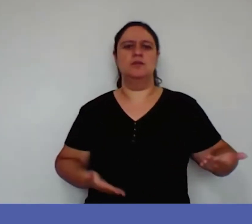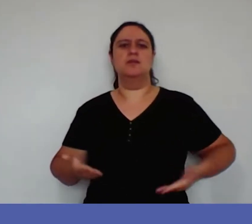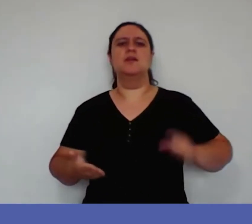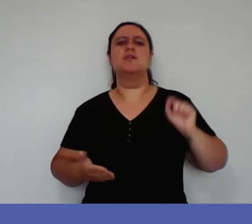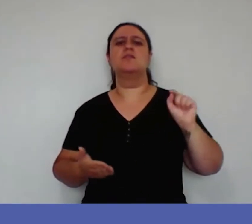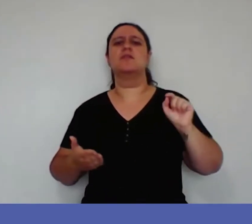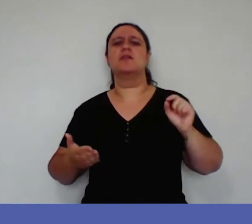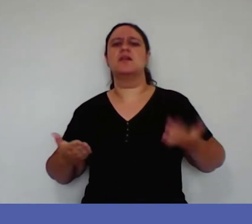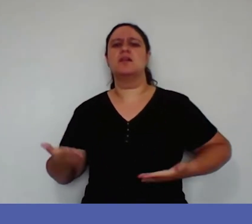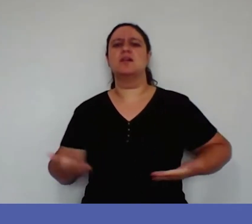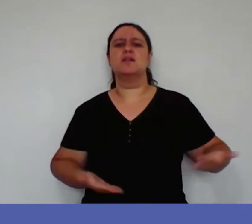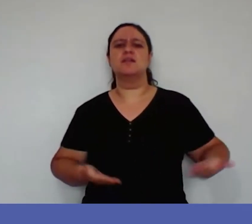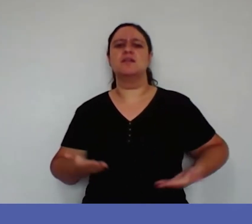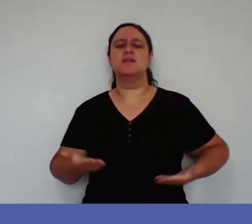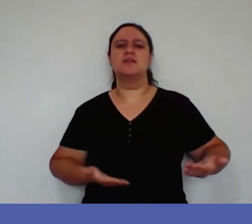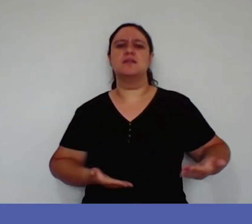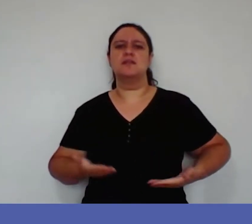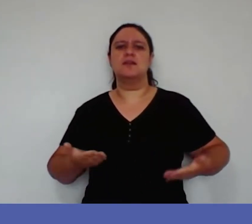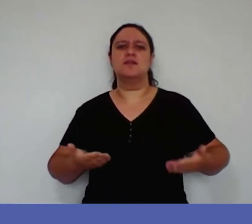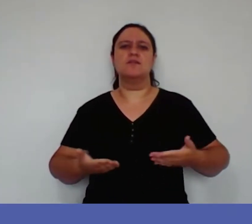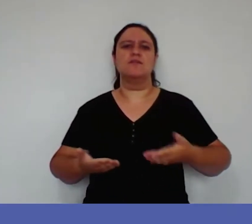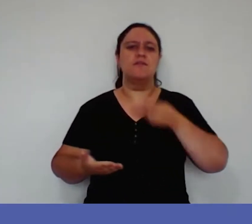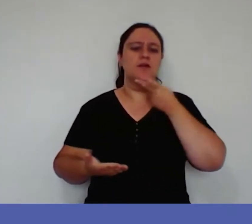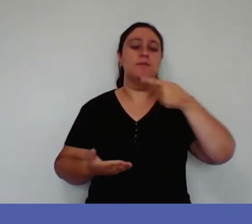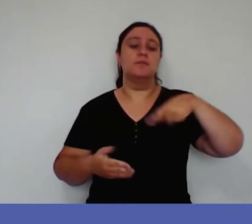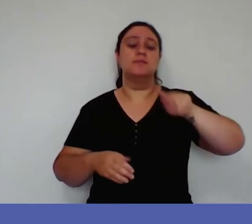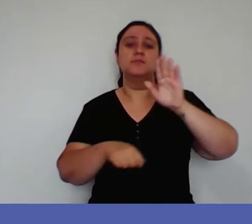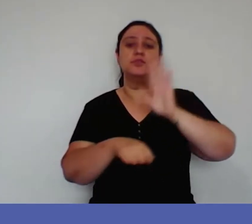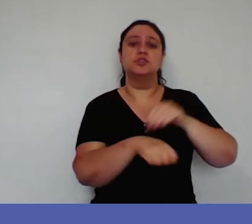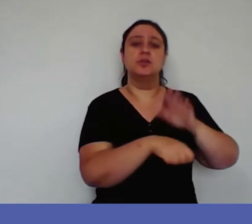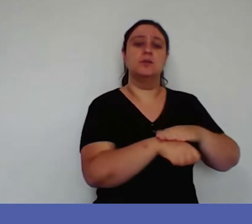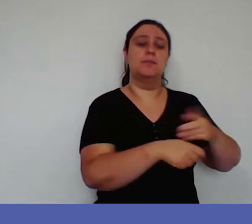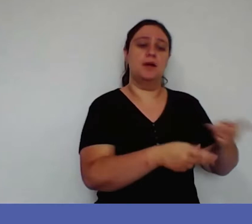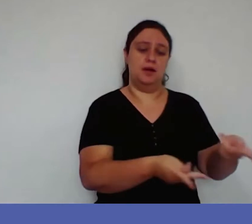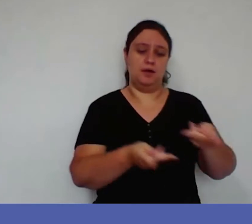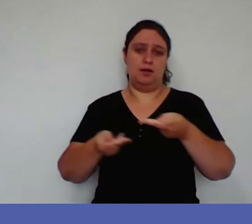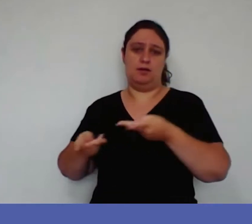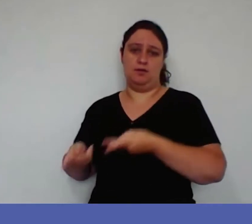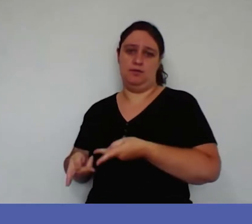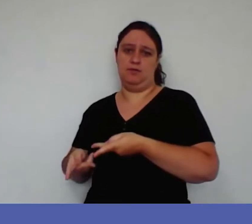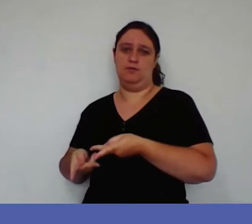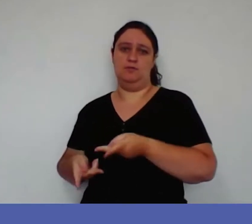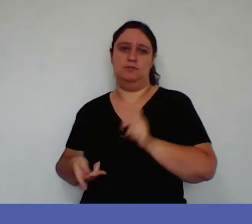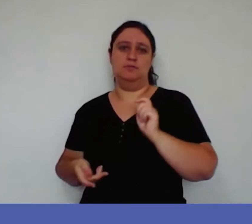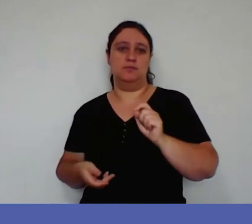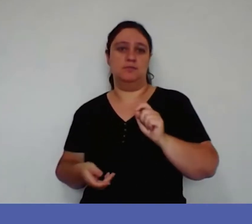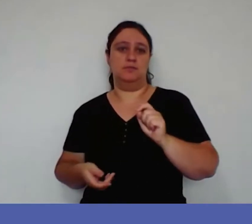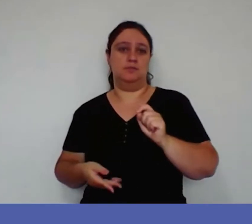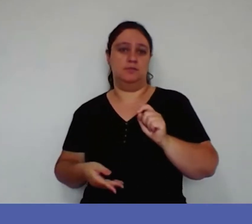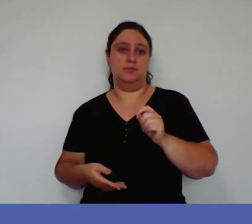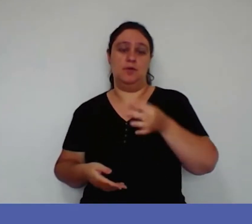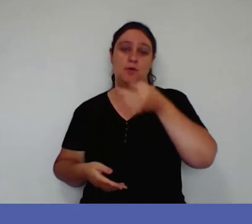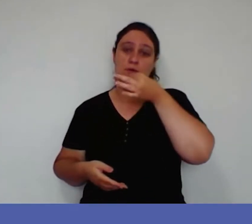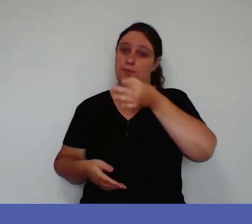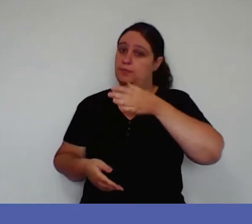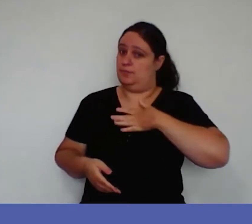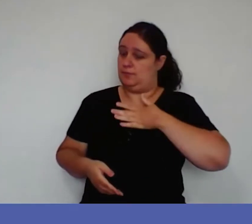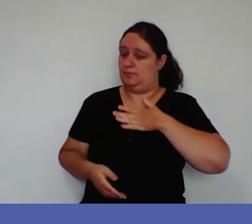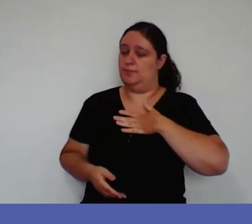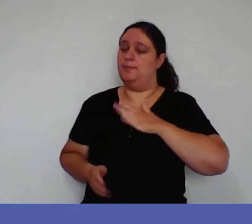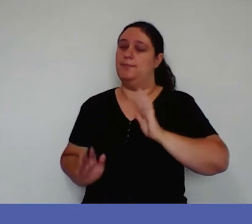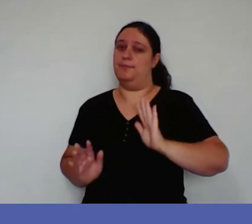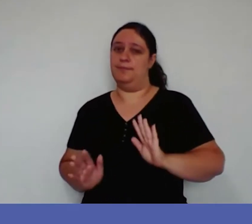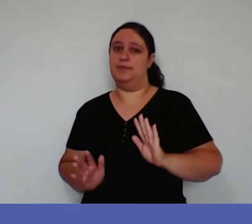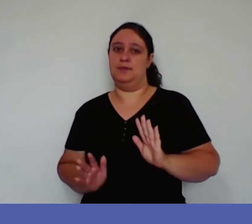os convidados para as bodas? Irmãos, foram para mim, tá? A meu ver, é aquela